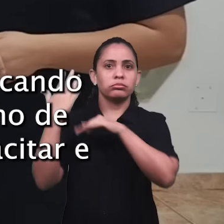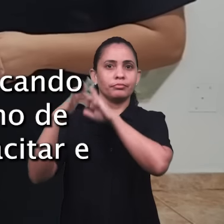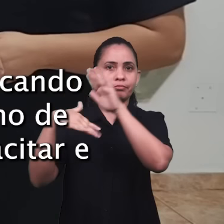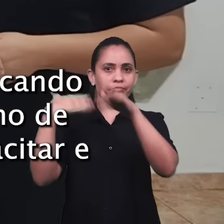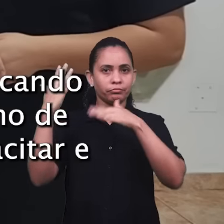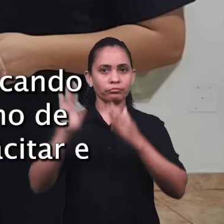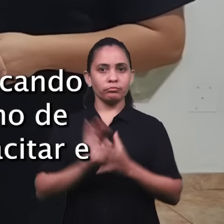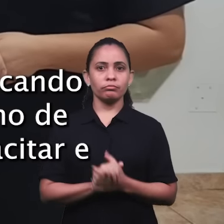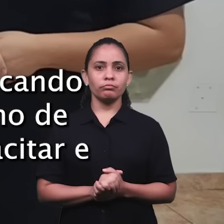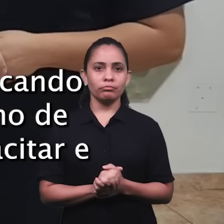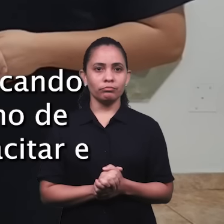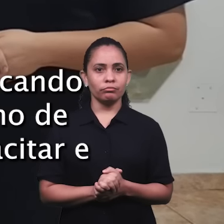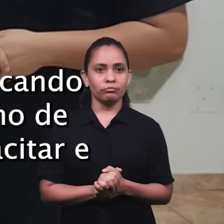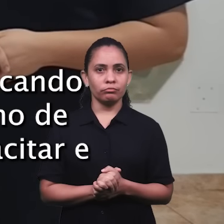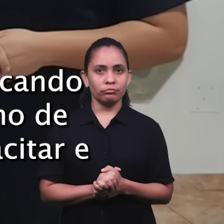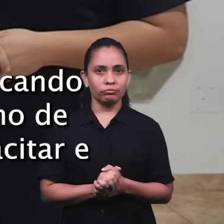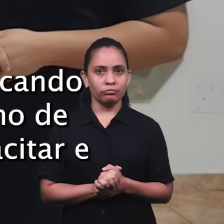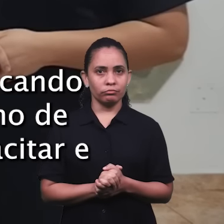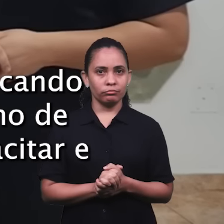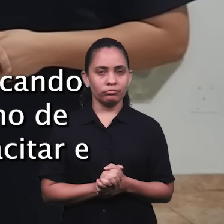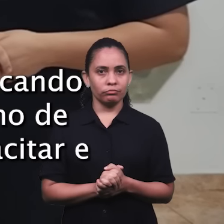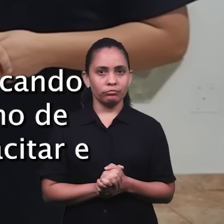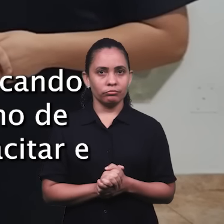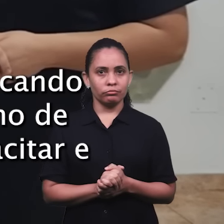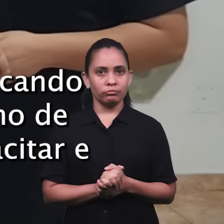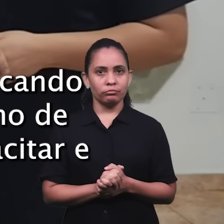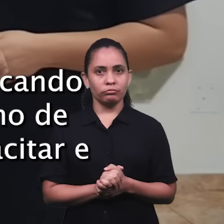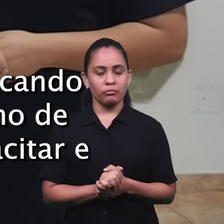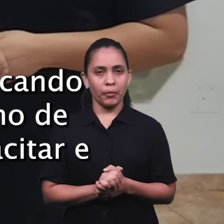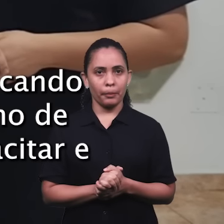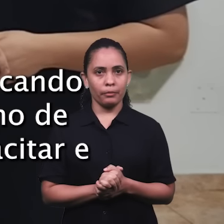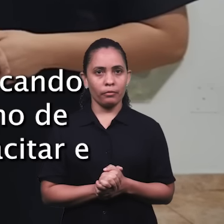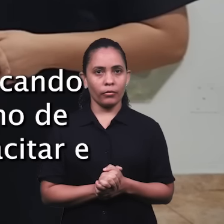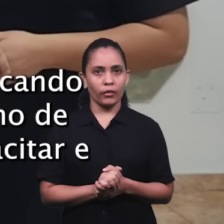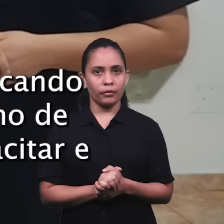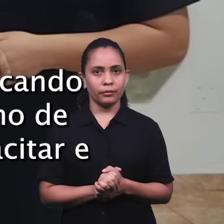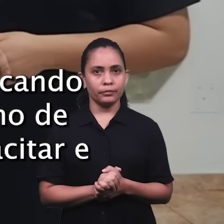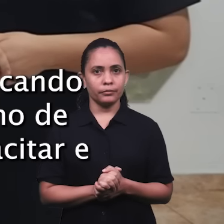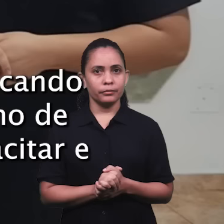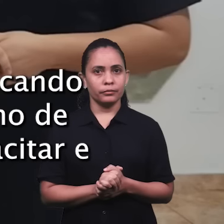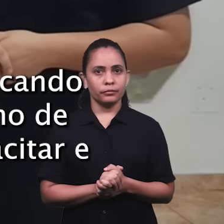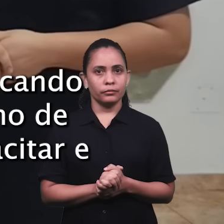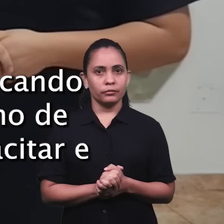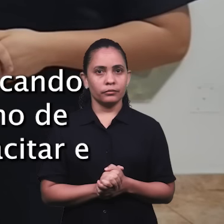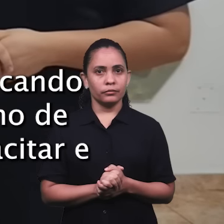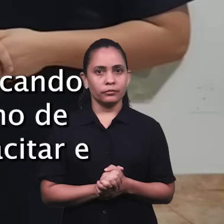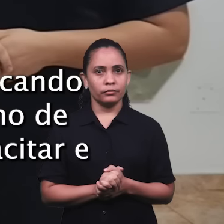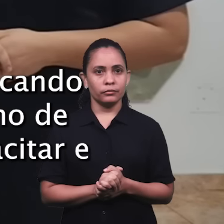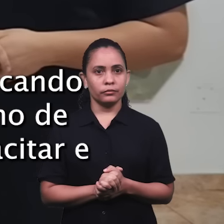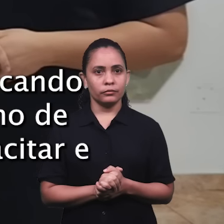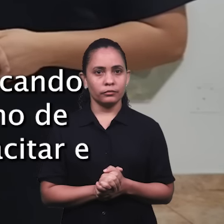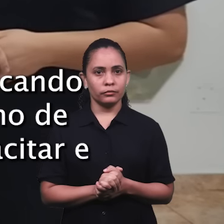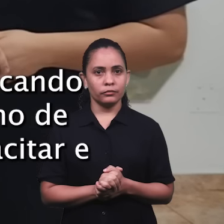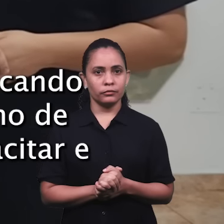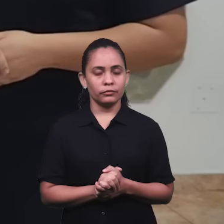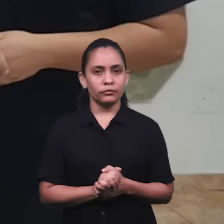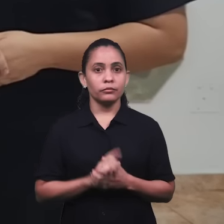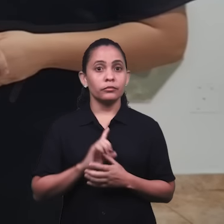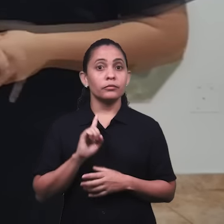de asistencia al sordo aquí en Bolivia, y que Él iba a capacitar y iba a hacer crecer ese trabajo